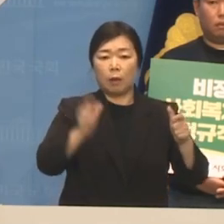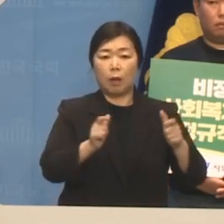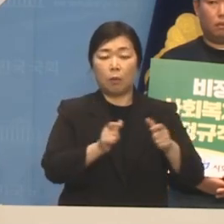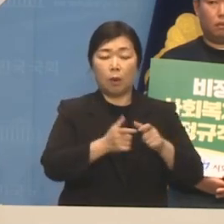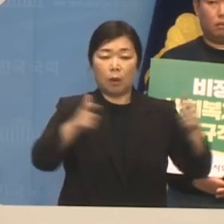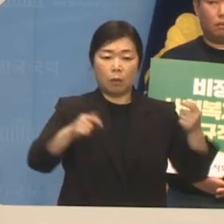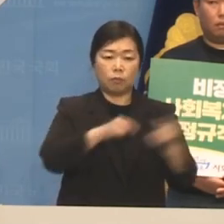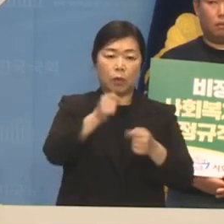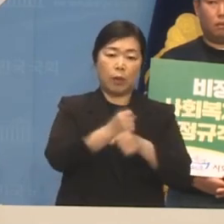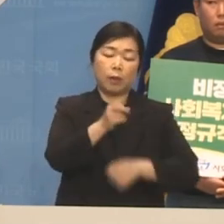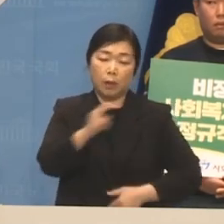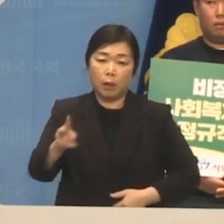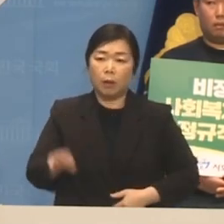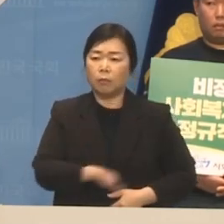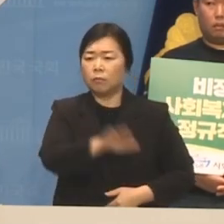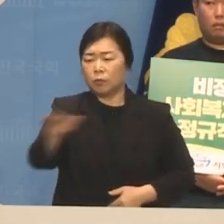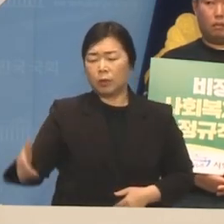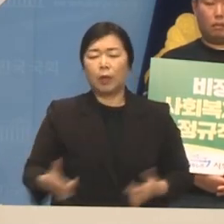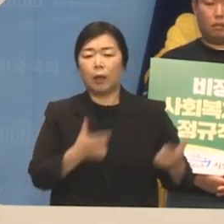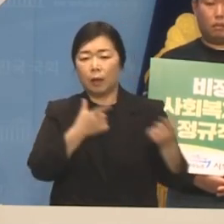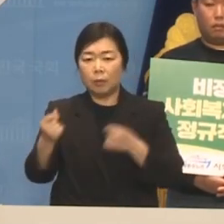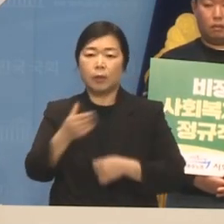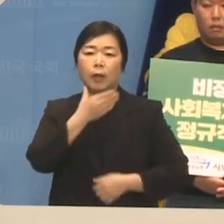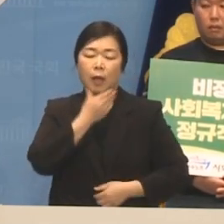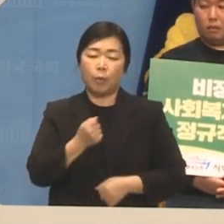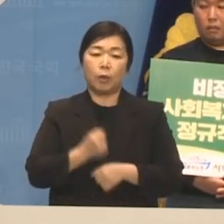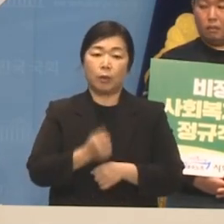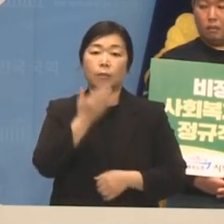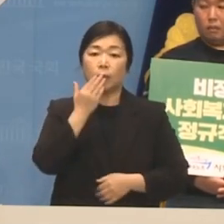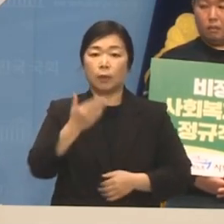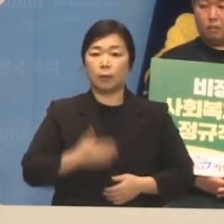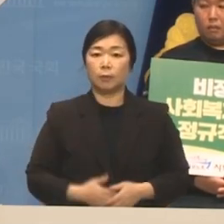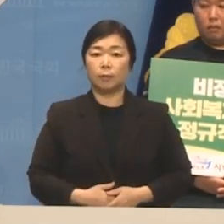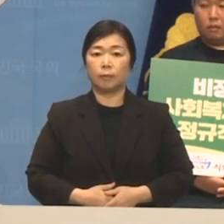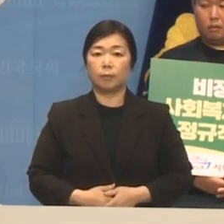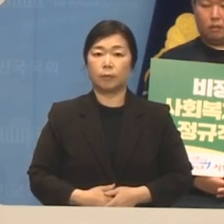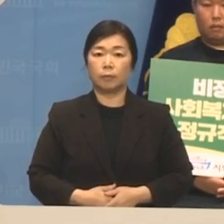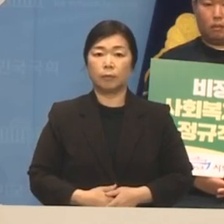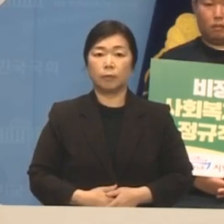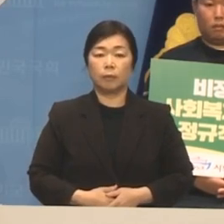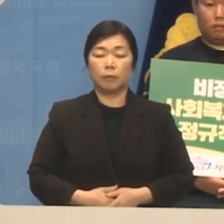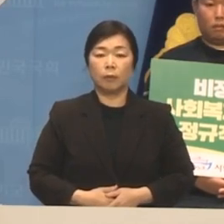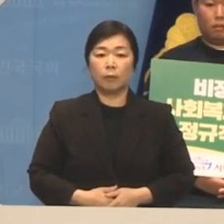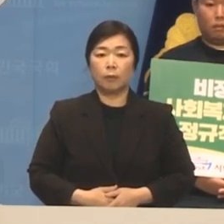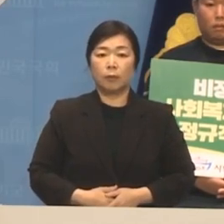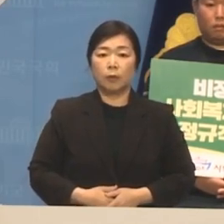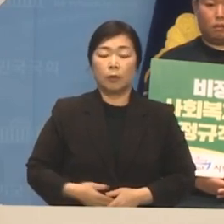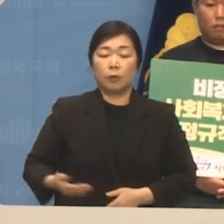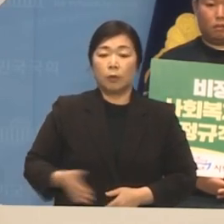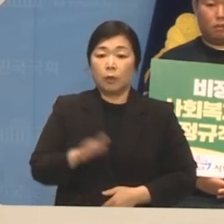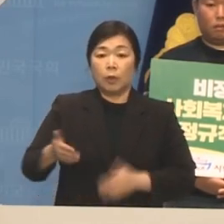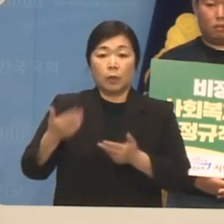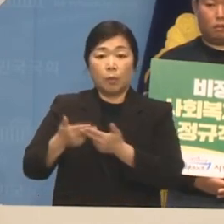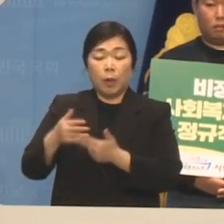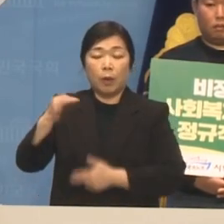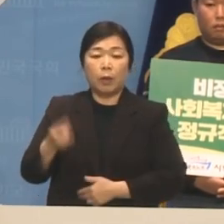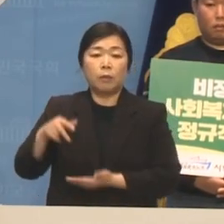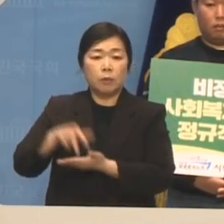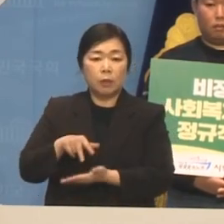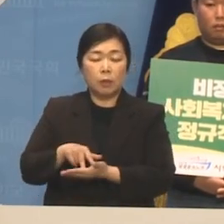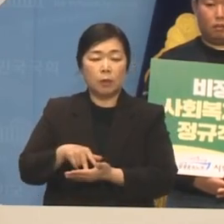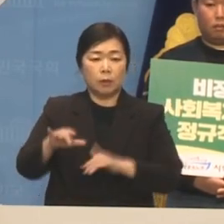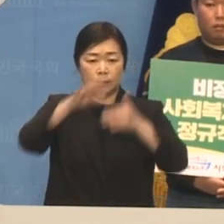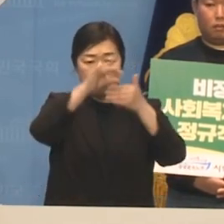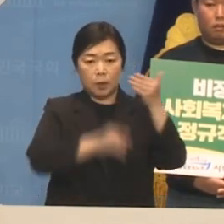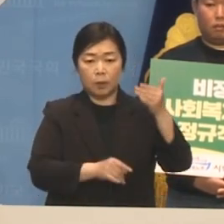우리 모두가 행복한 길임을 다시 한번 강조합니다. 공공신호조 사회서비스협의회는 지금까지 말씀드린